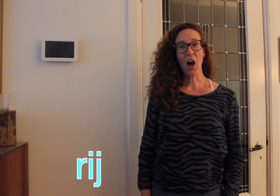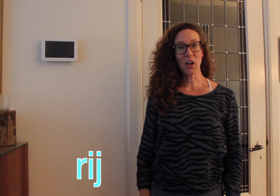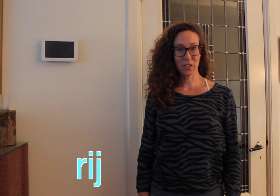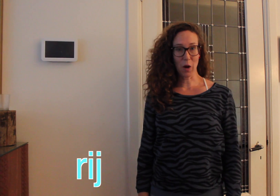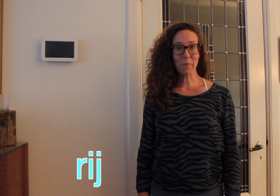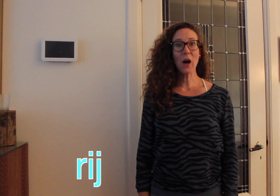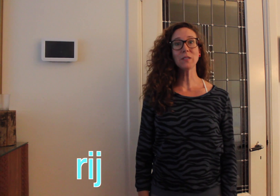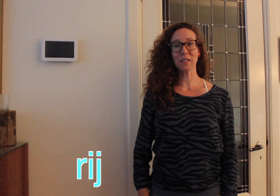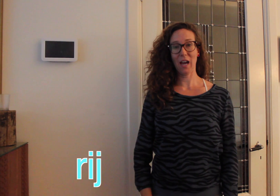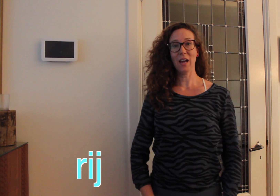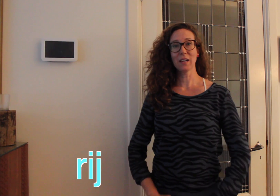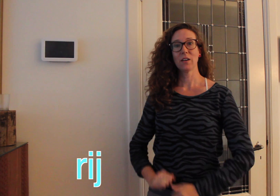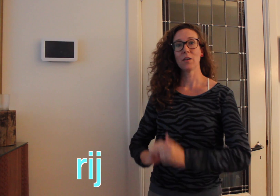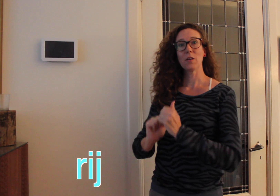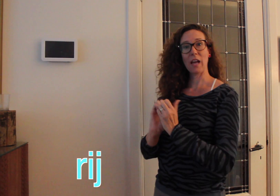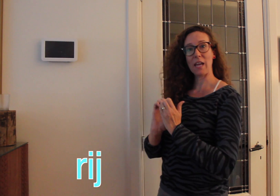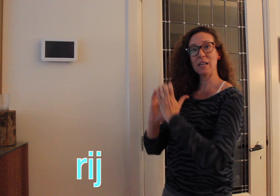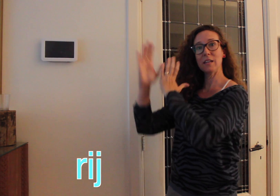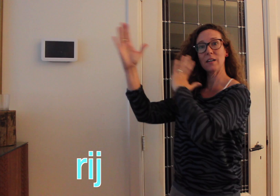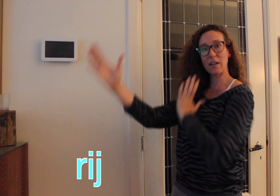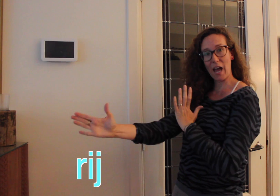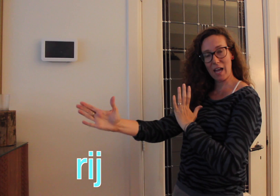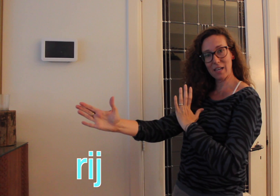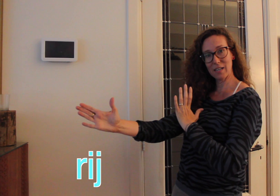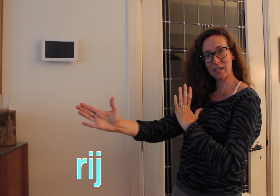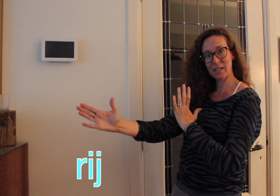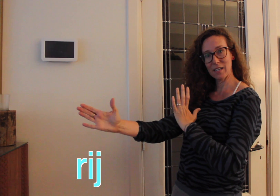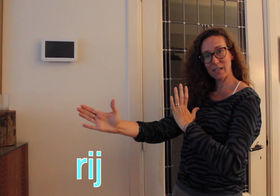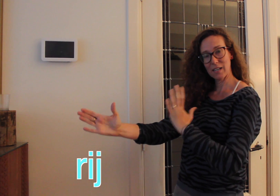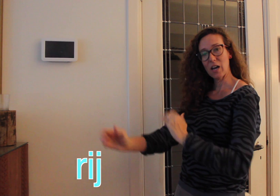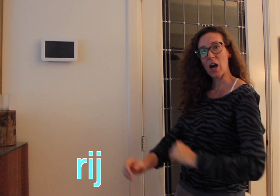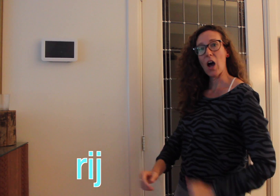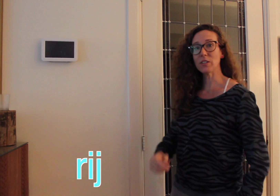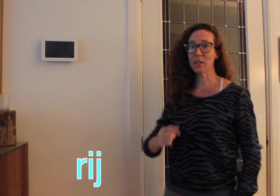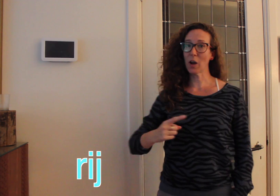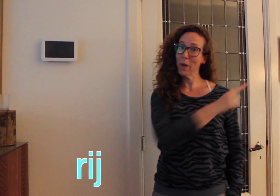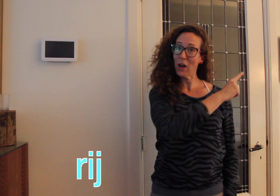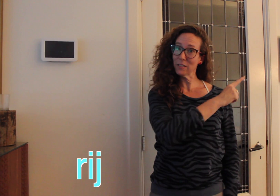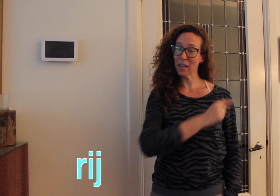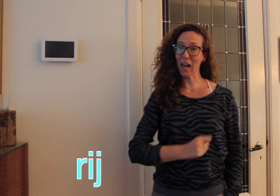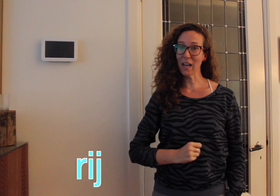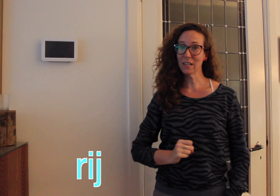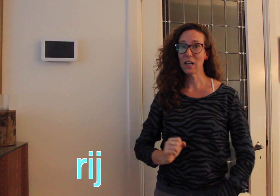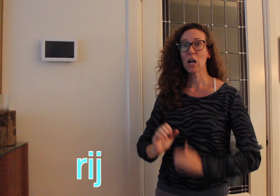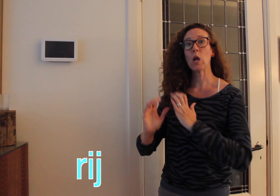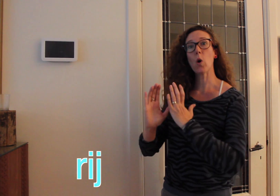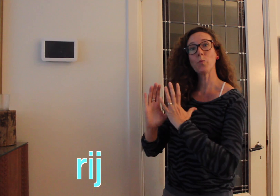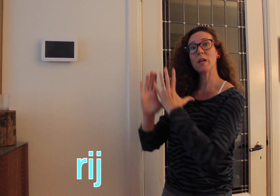Als je naar buiten gaat, ga je in een rij. Als je naar buiten gaat, loop je